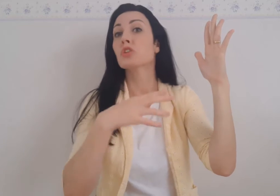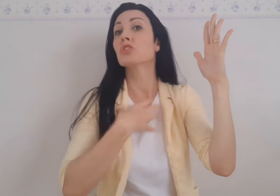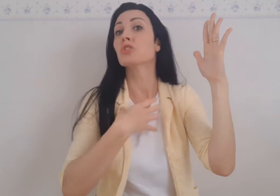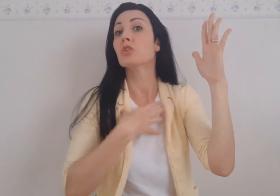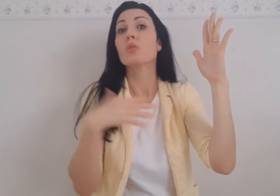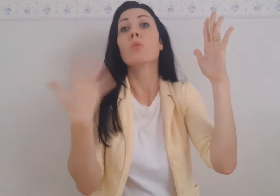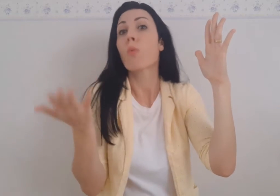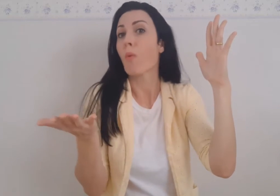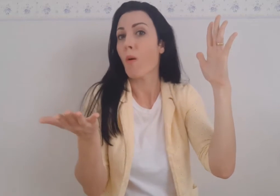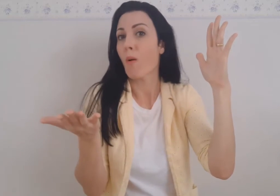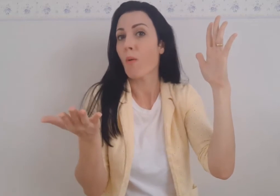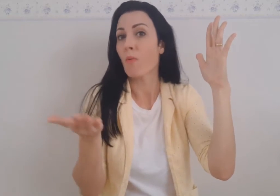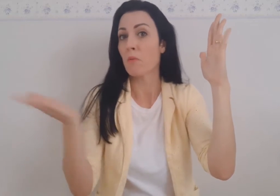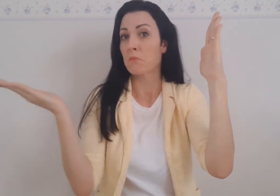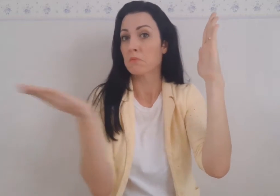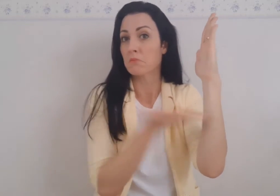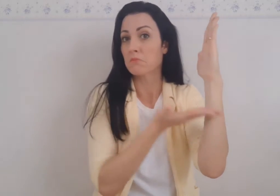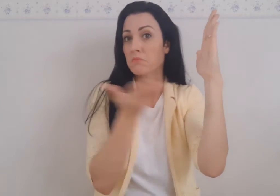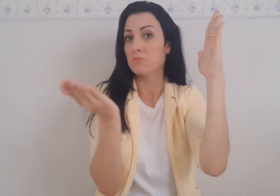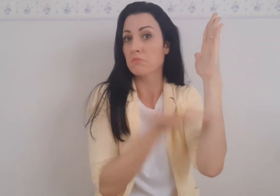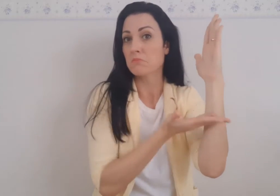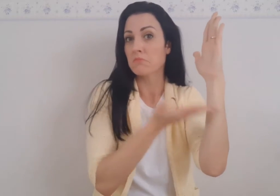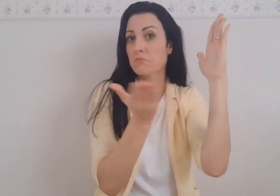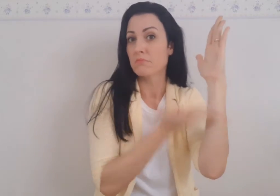que forma você corta a árvore? Assim